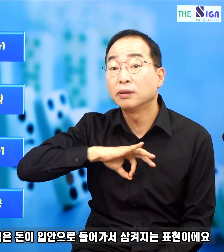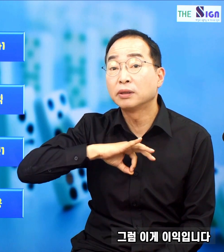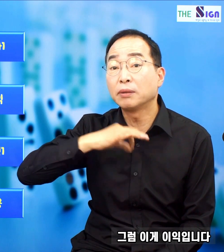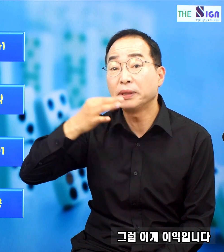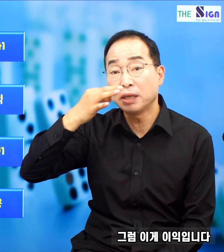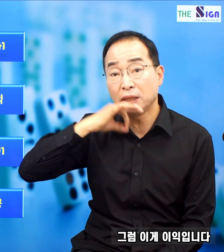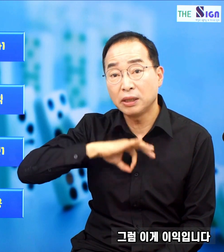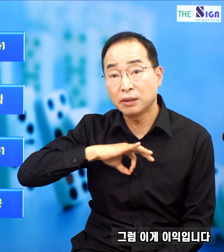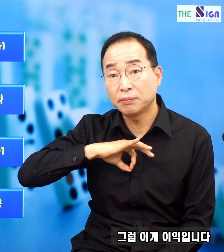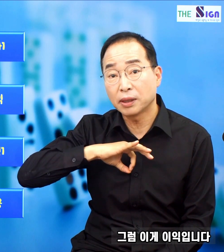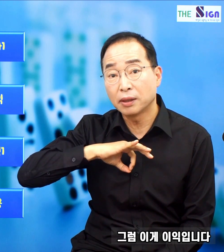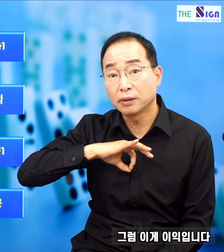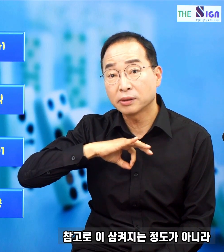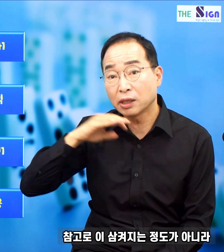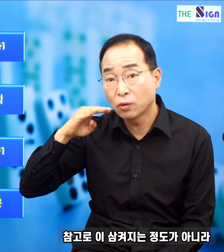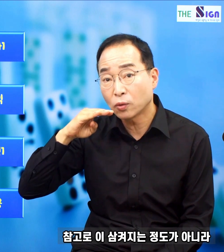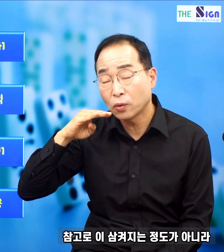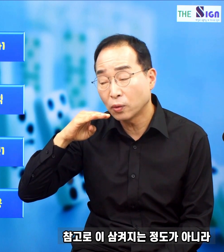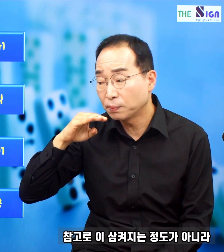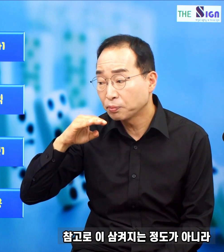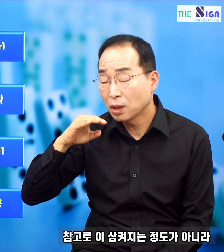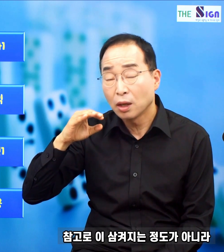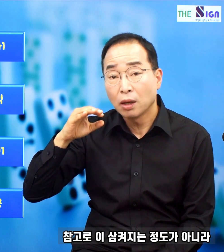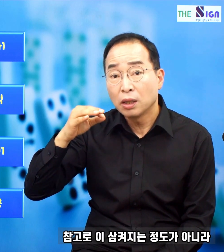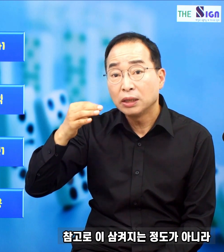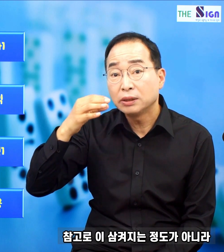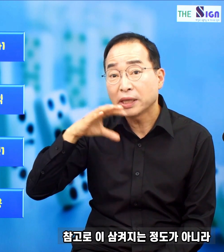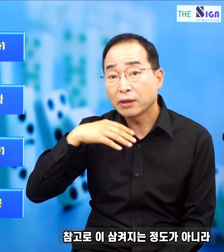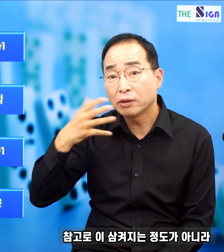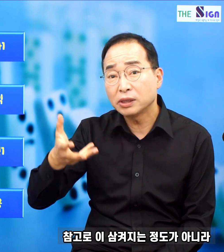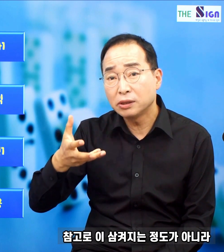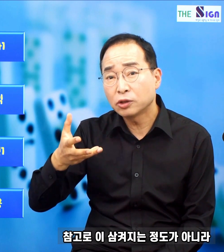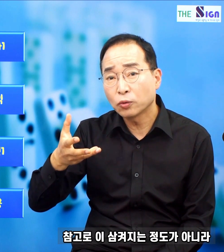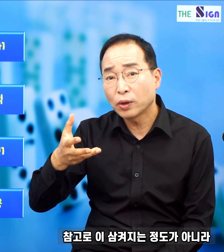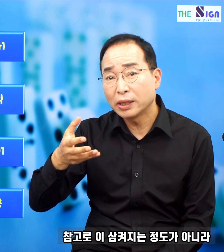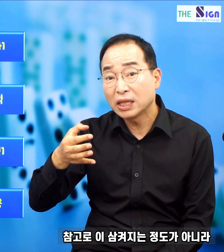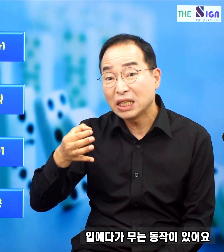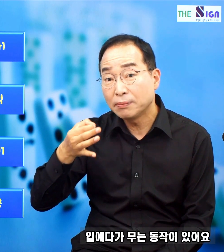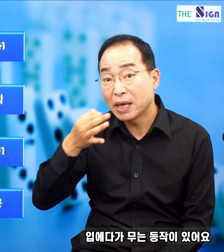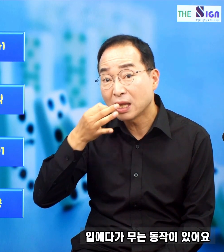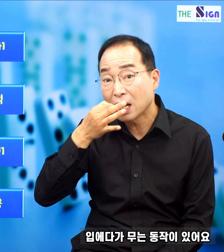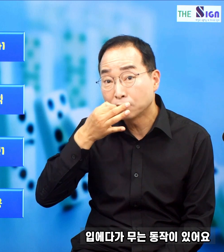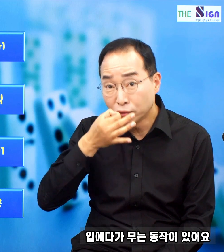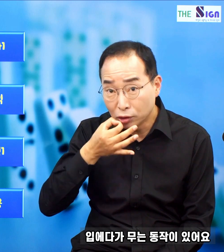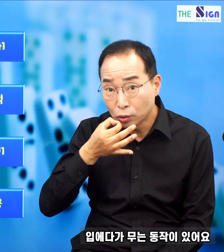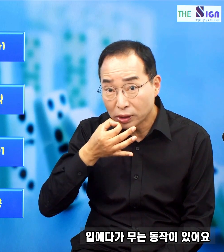그럼 이게 이익입니다. 참고로 이 삼켜지는 정도가 아니라 입에다가 무는 동작이 있어요.